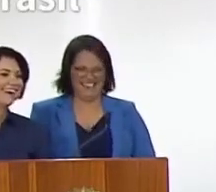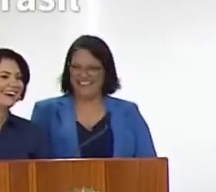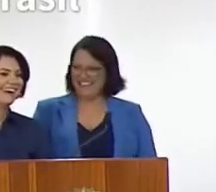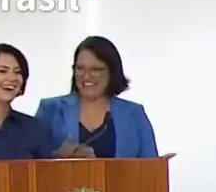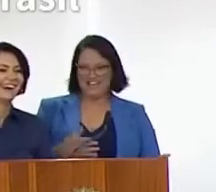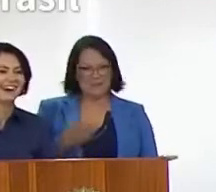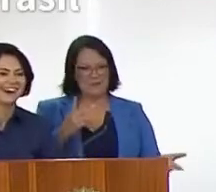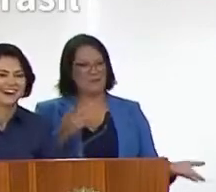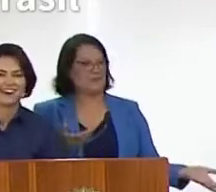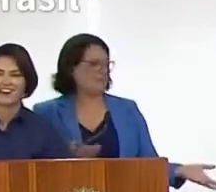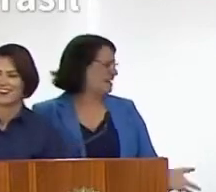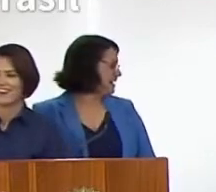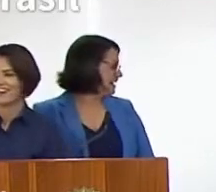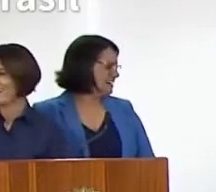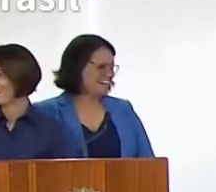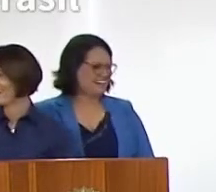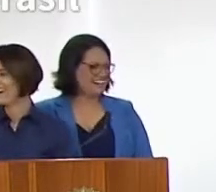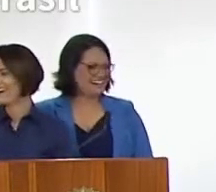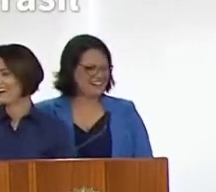Jorge, não é assim, não, Jorge, assim, ó.